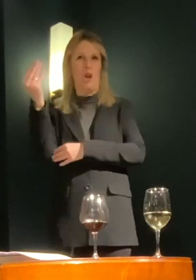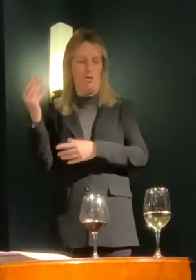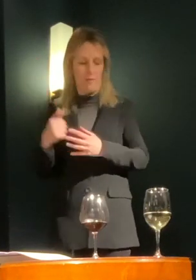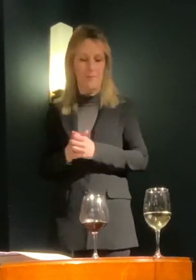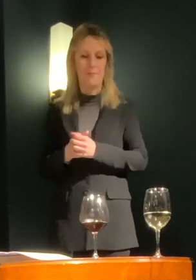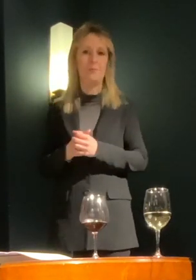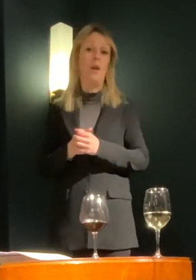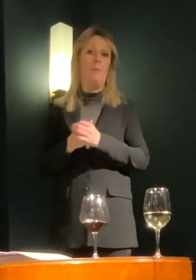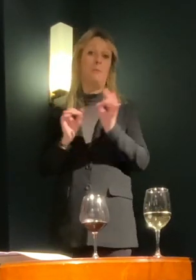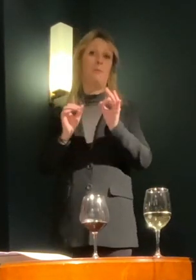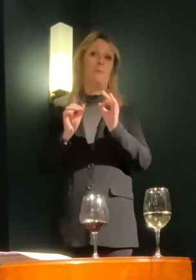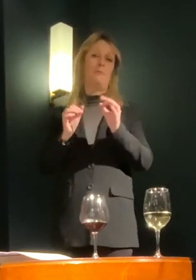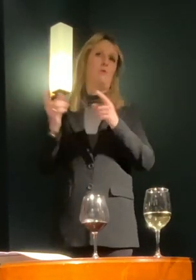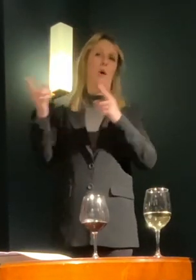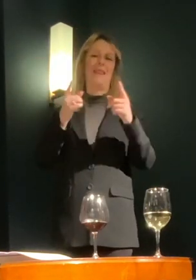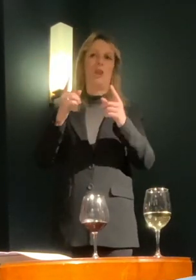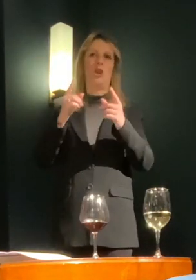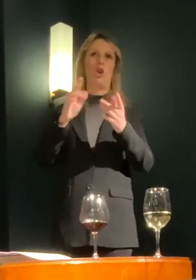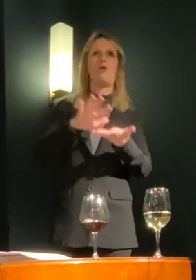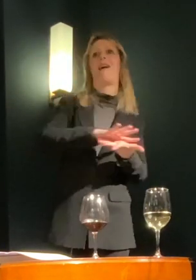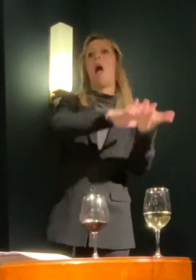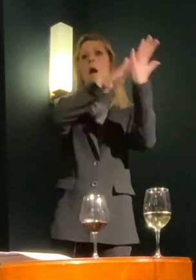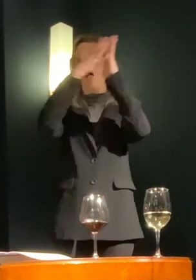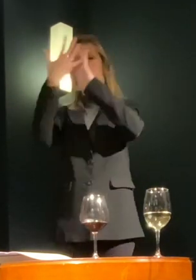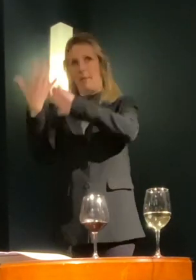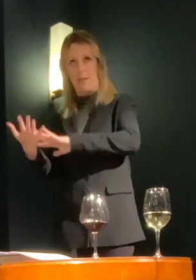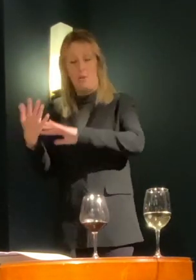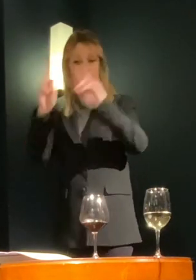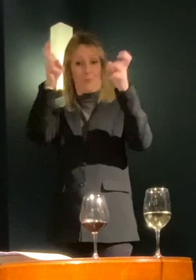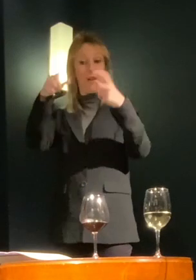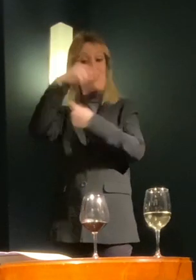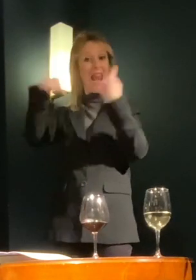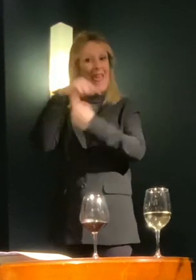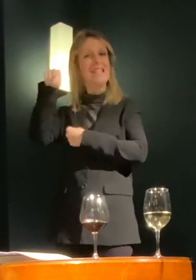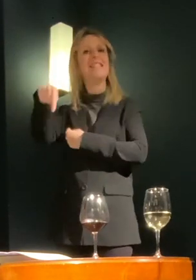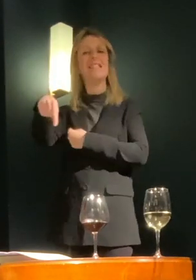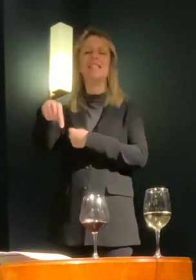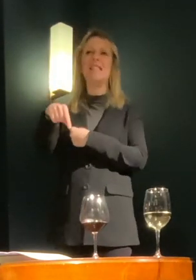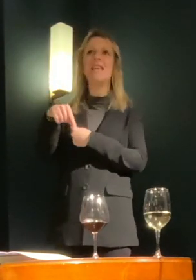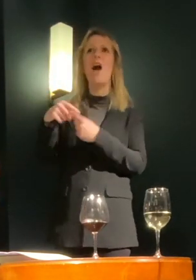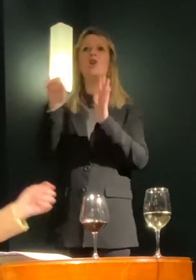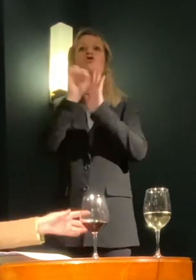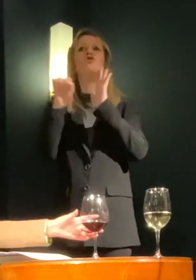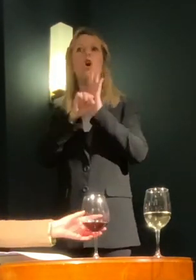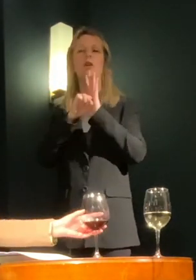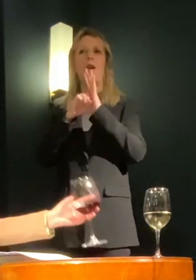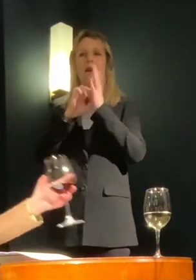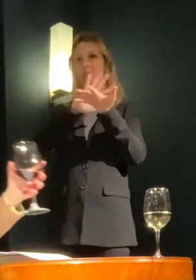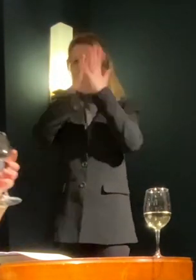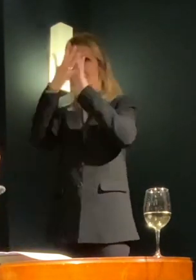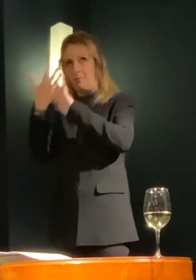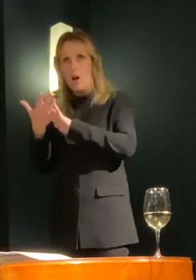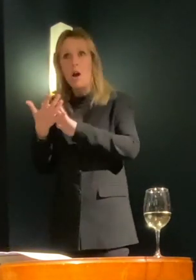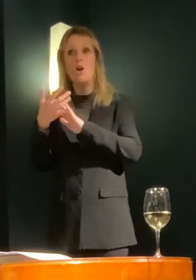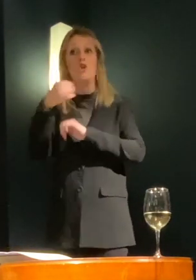antonomasia il momento del cambiamento, anche perché, diciamo, Frenesia è una storia di trasformazione, e io speravo che arrivasse non solo agli adolescenti, ma anche a persone